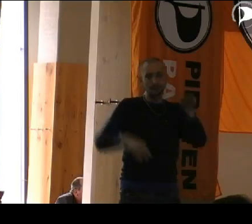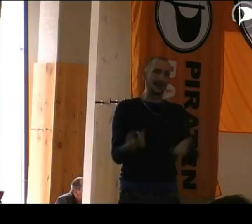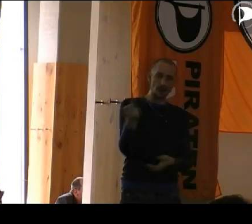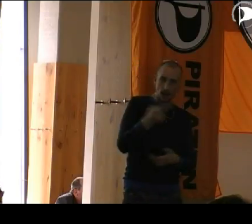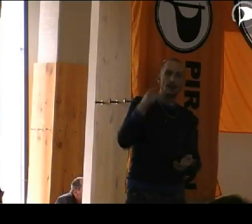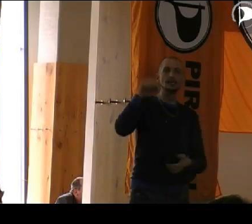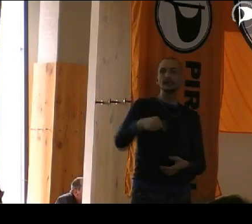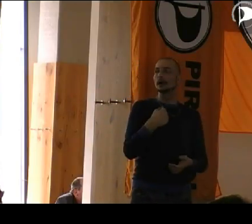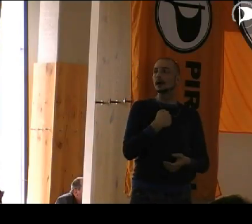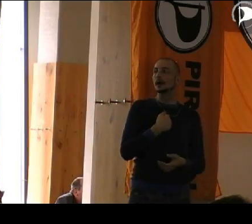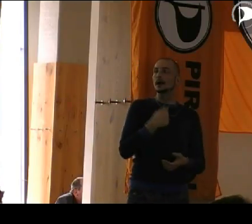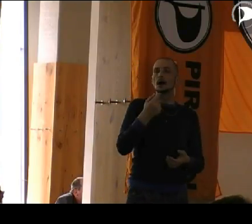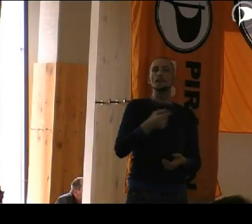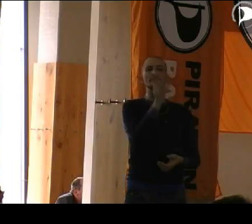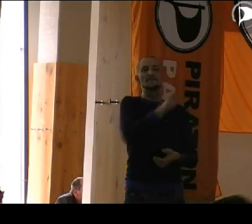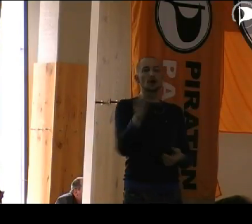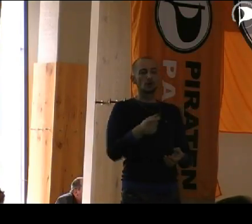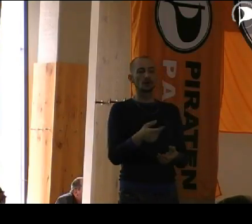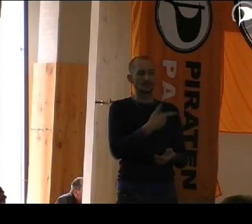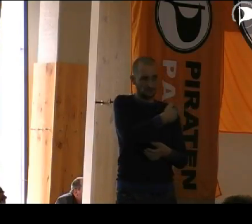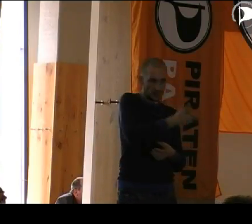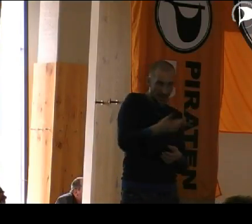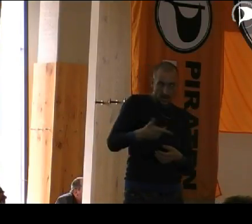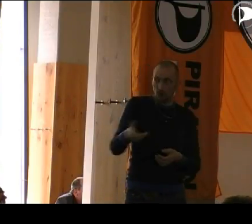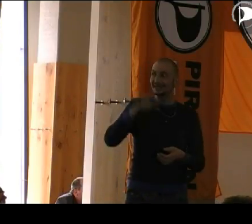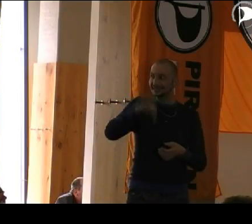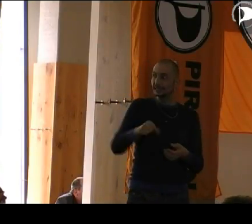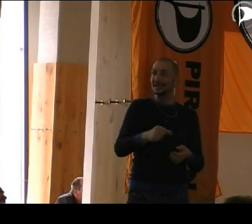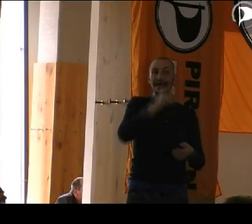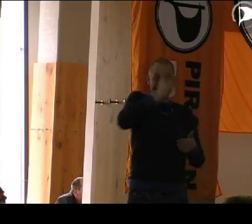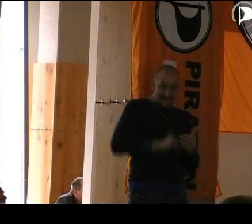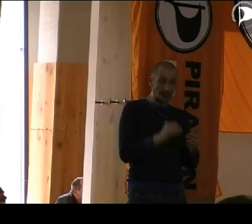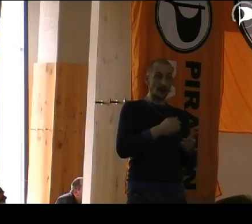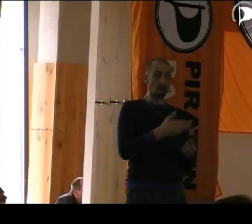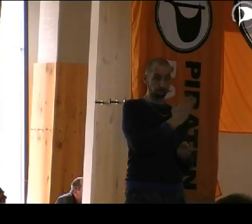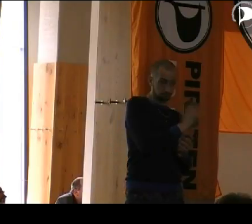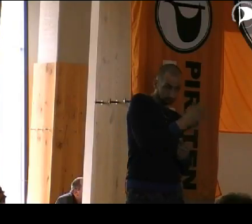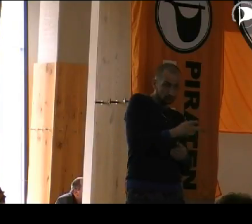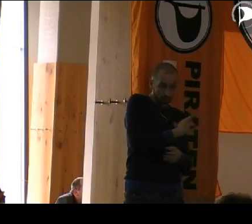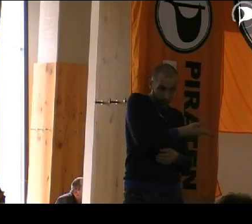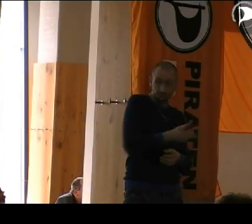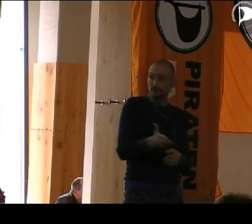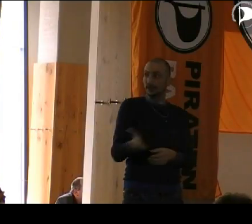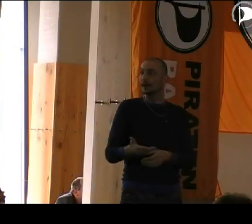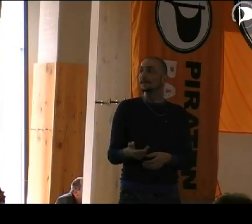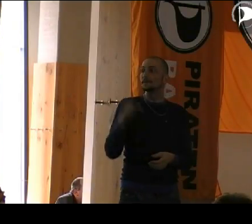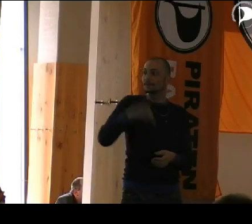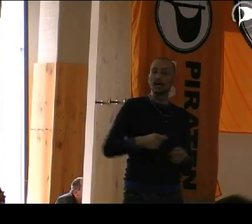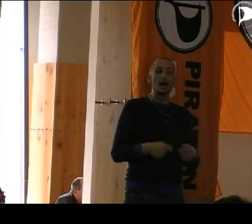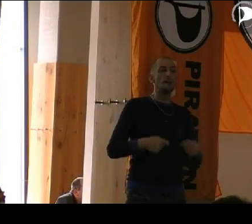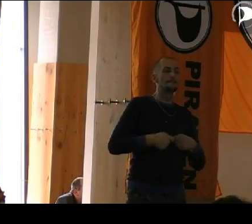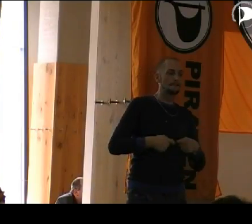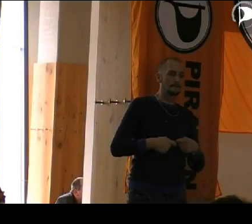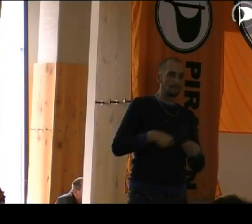mache es nach bewölkung verteilung und der stark an den niedrigen idee existiert ja bezirksverband natürlich auch die gelder oder